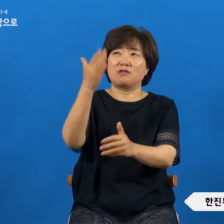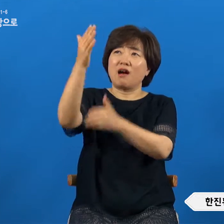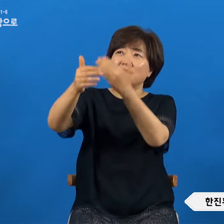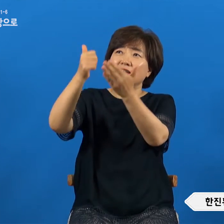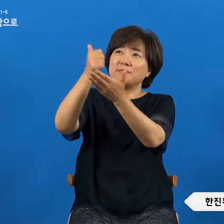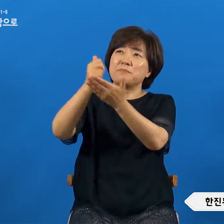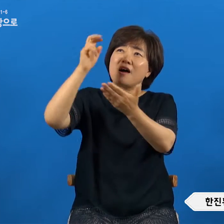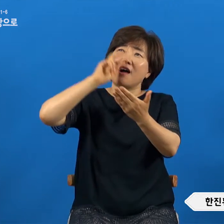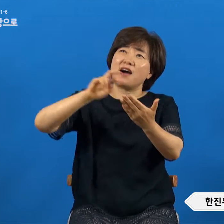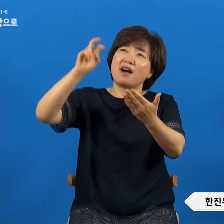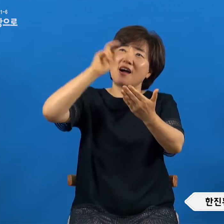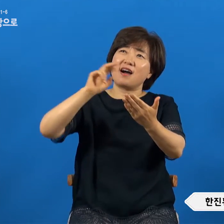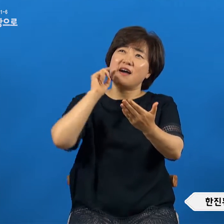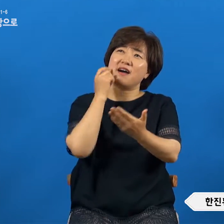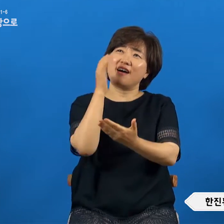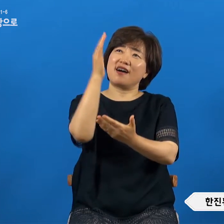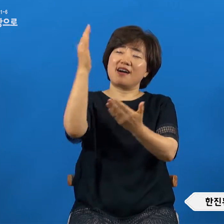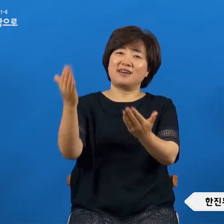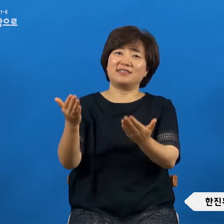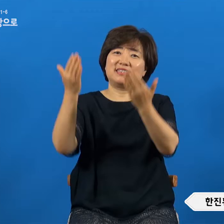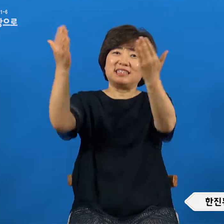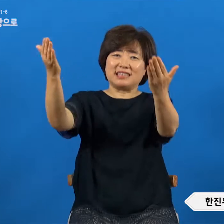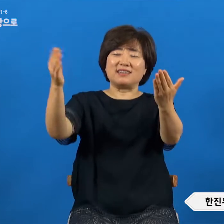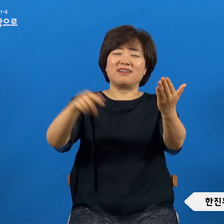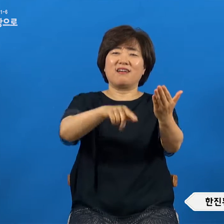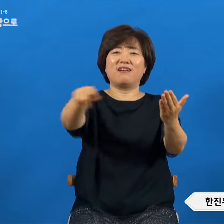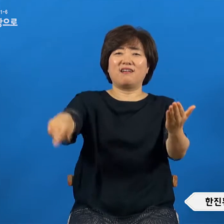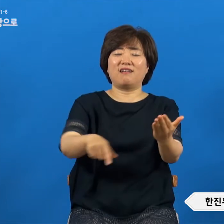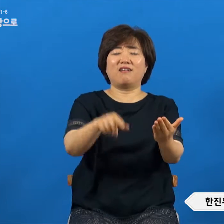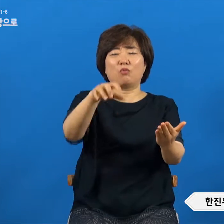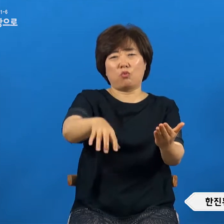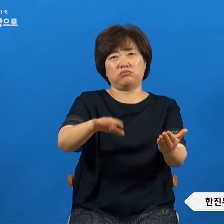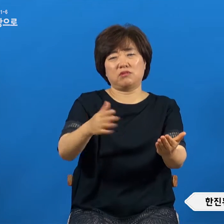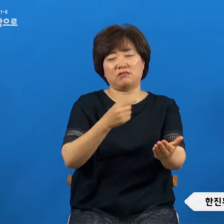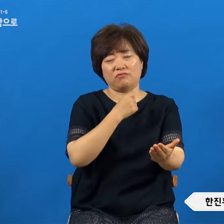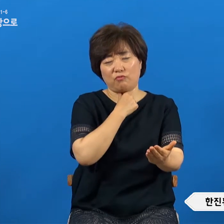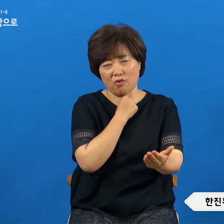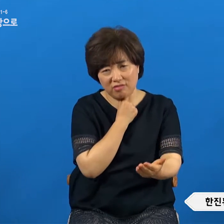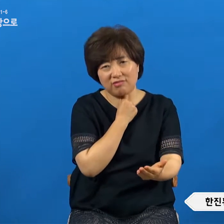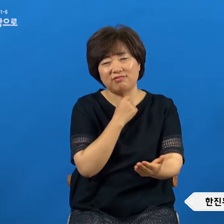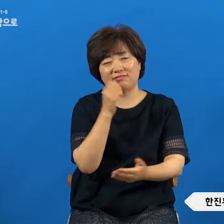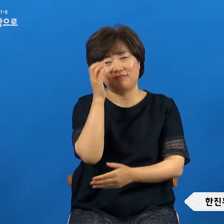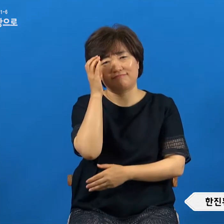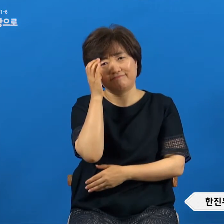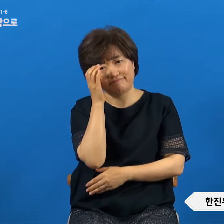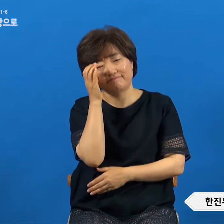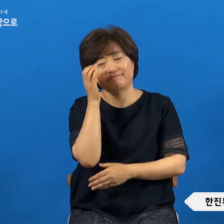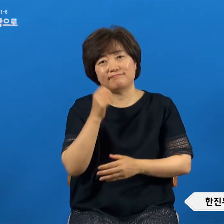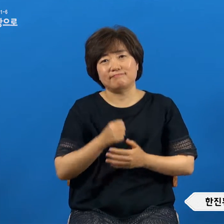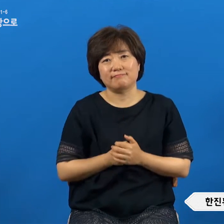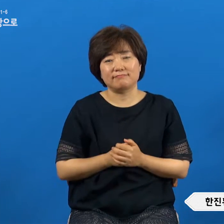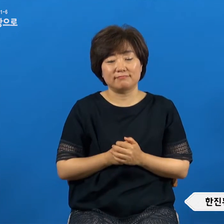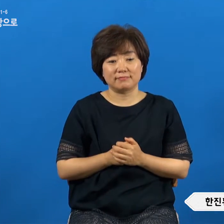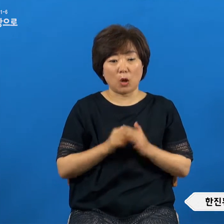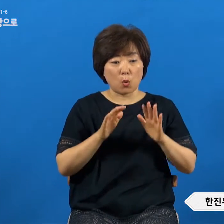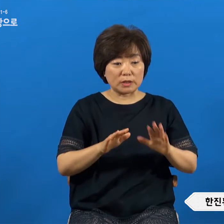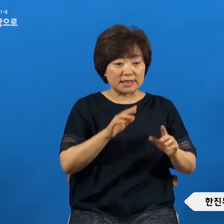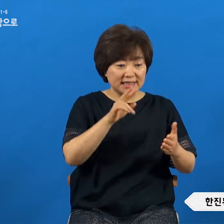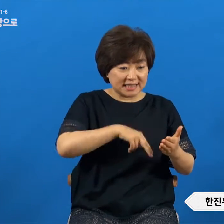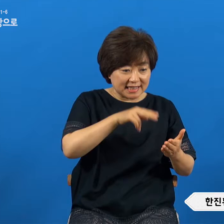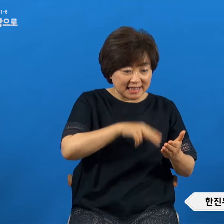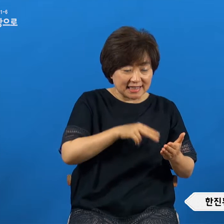영광을 마음껏 드러내는 그것이 그의 간절한 염원이었기 때문입니다. 그래서 오늘